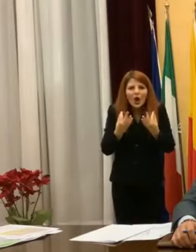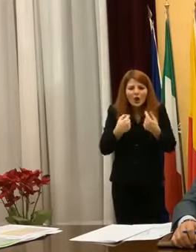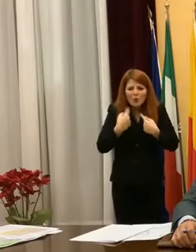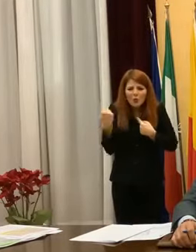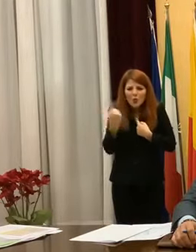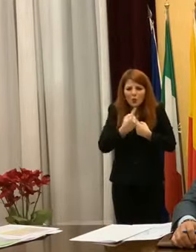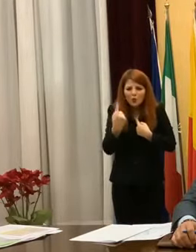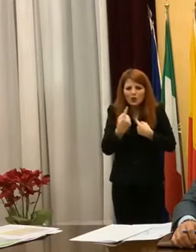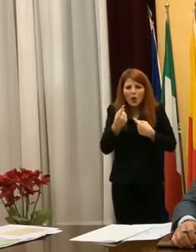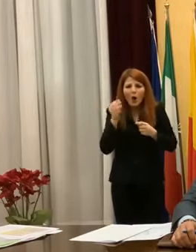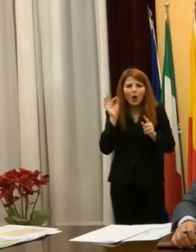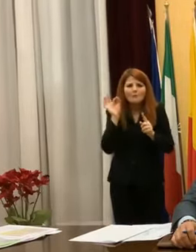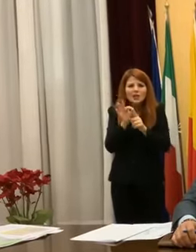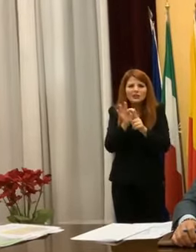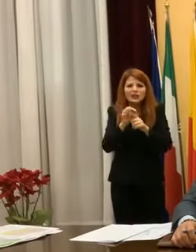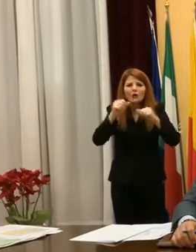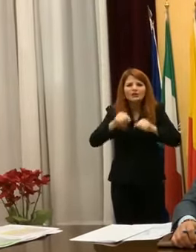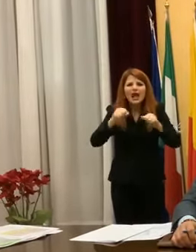chissà che fine farò.